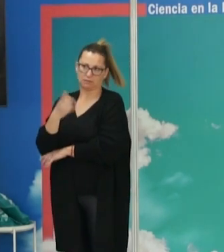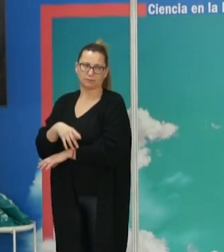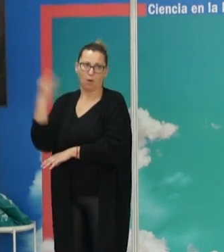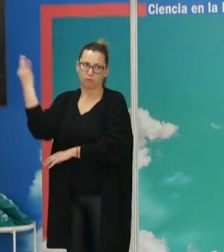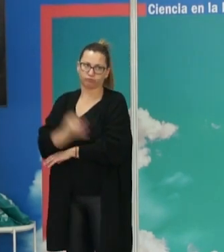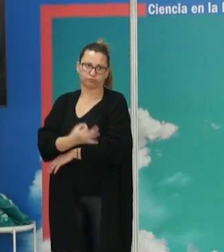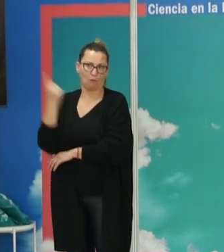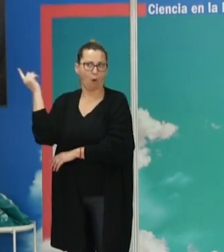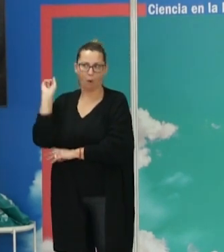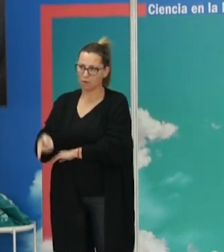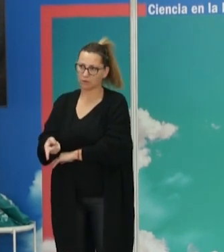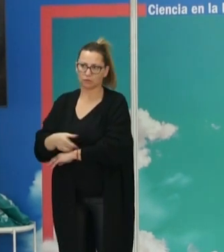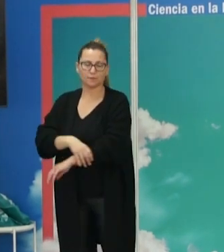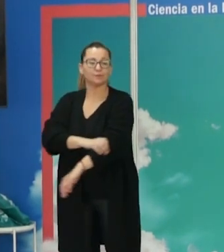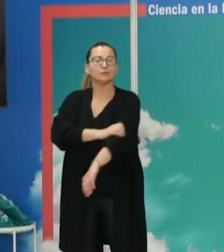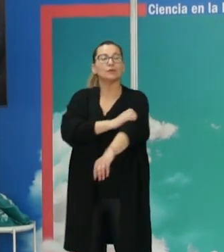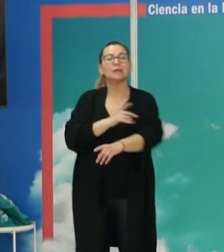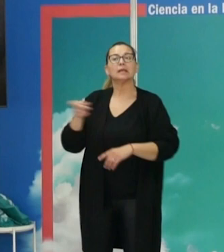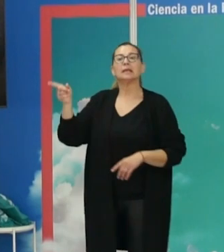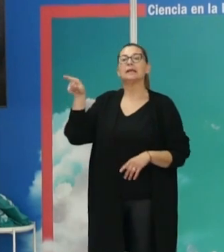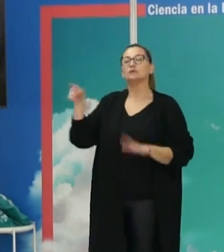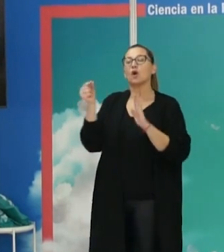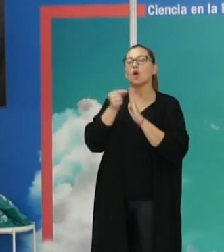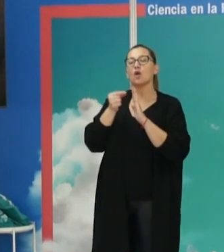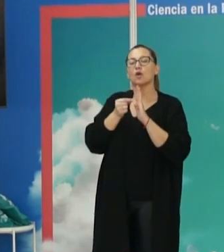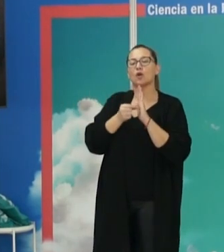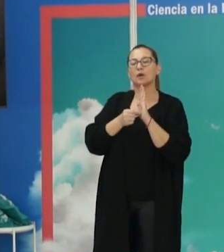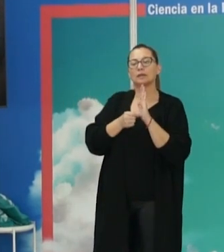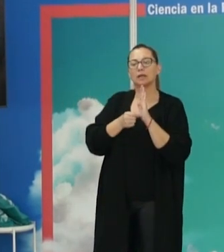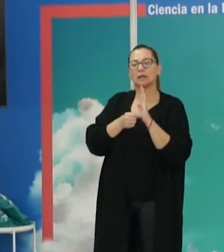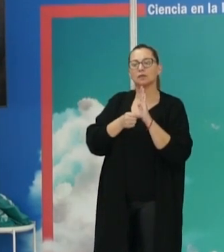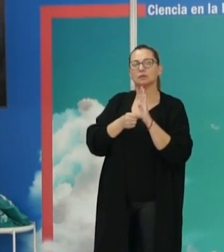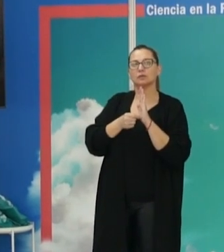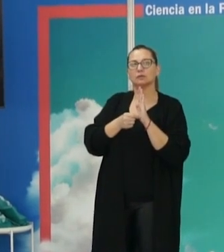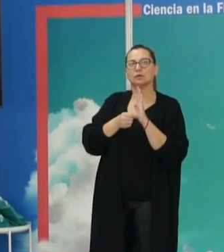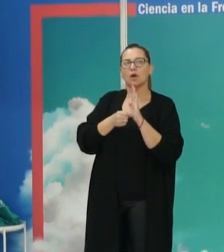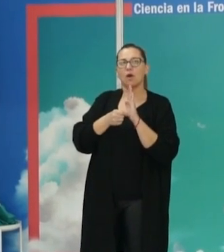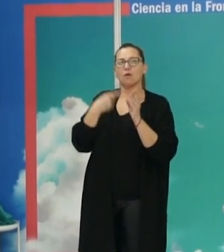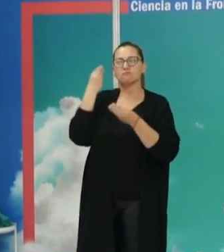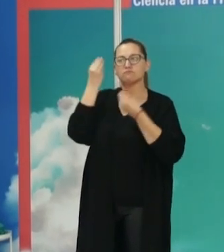que reformulemos los criterios para determinar la muerte.